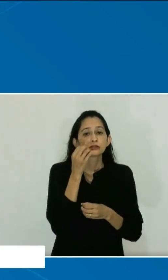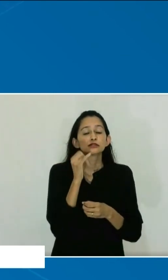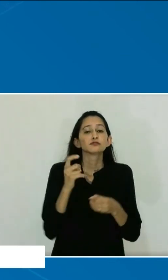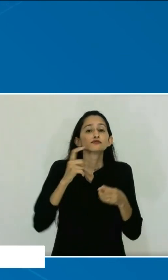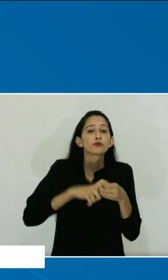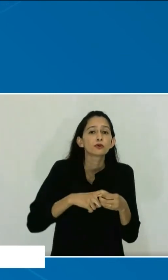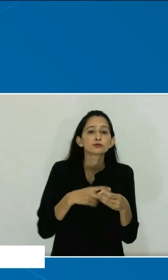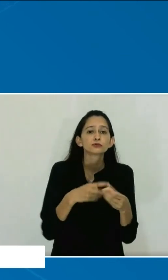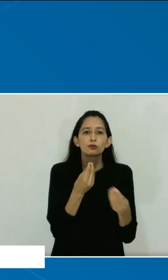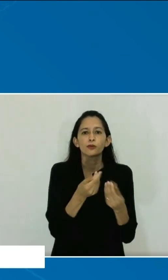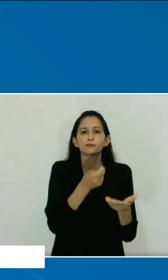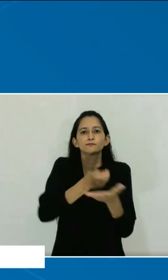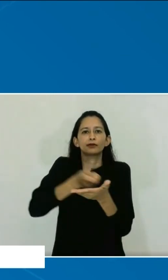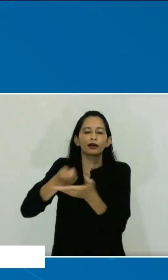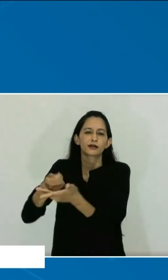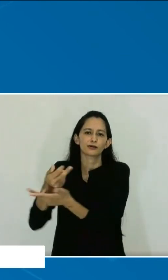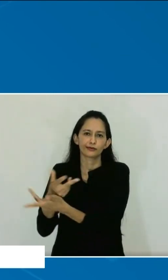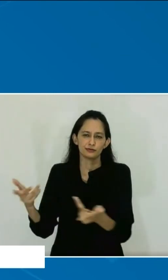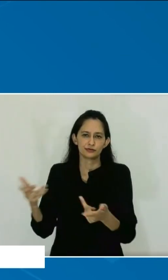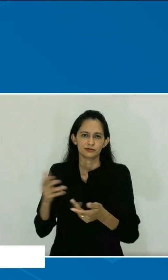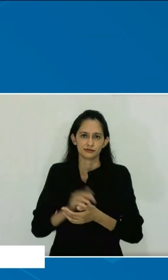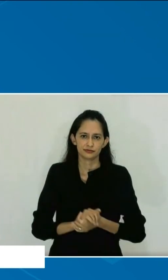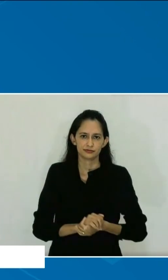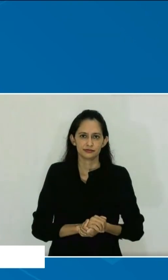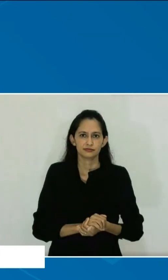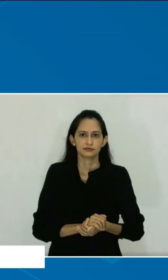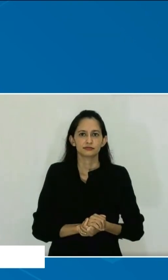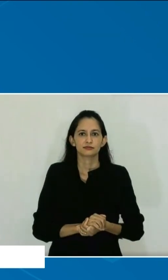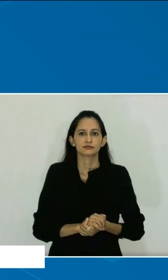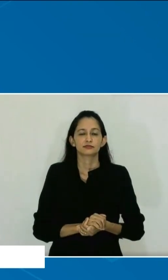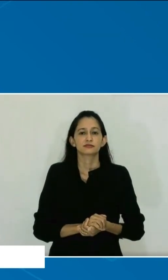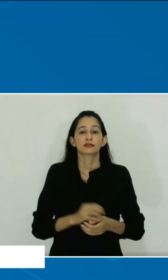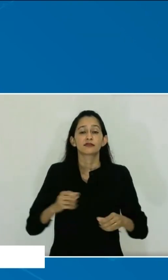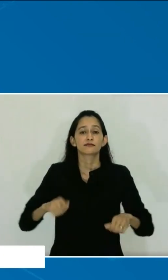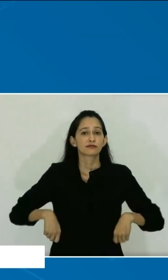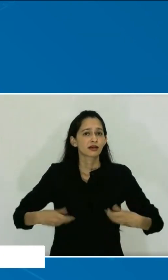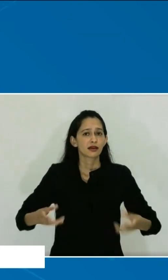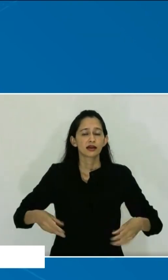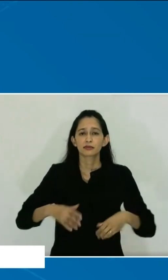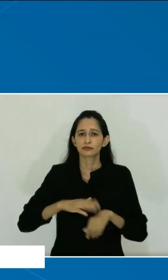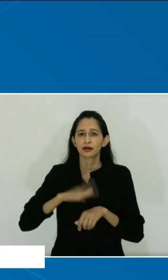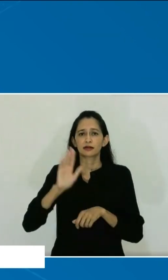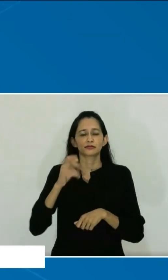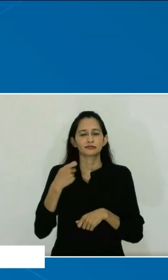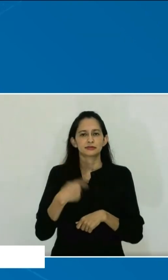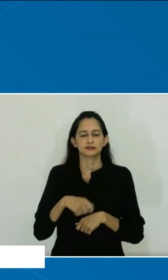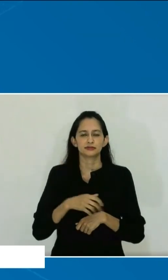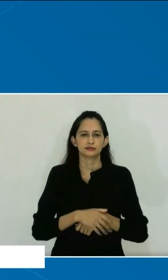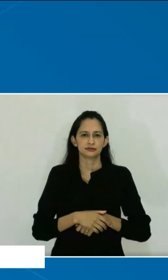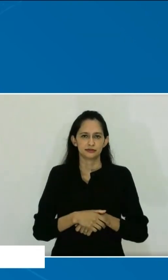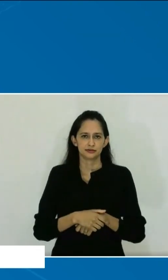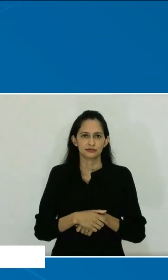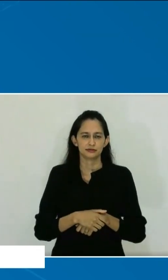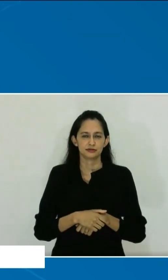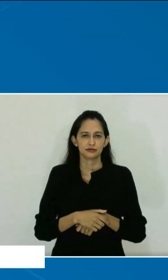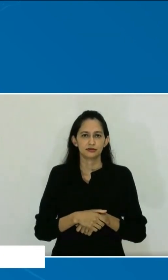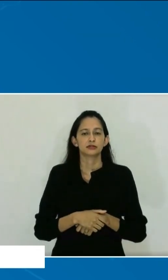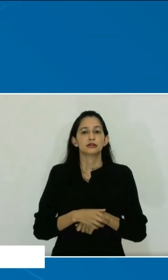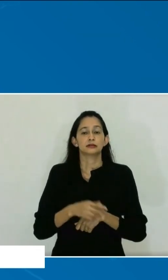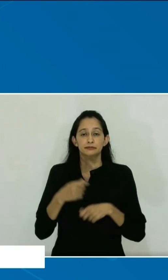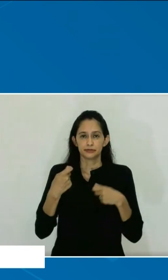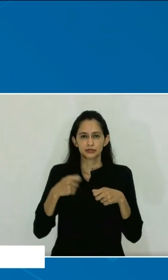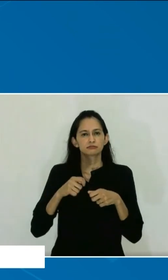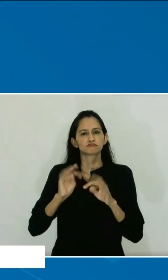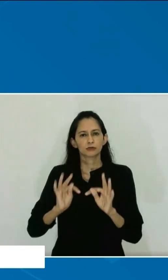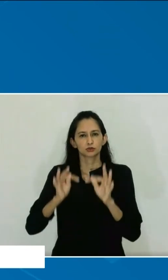os custos da universidade nesse período vão ser ampliados. A necessidade que nós estamos tendo desde já, investimento em